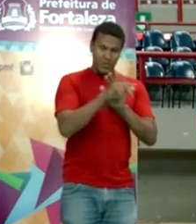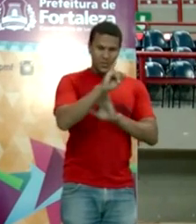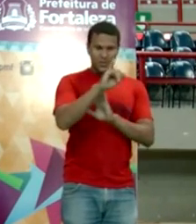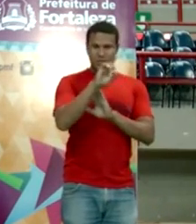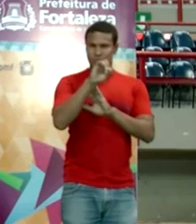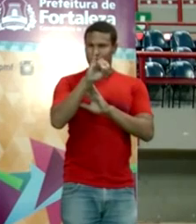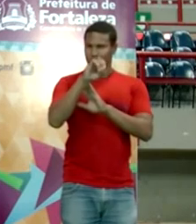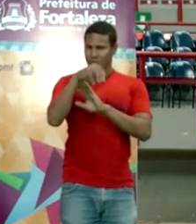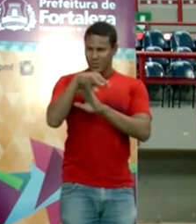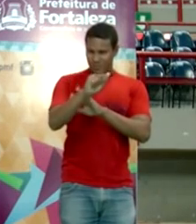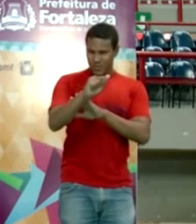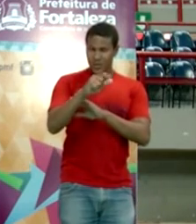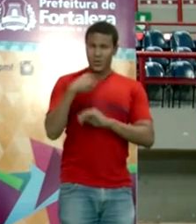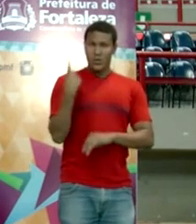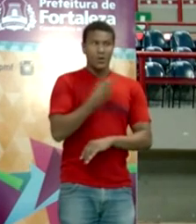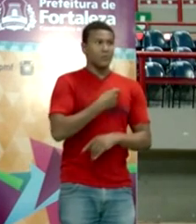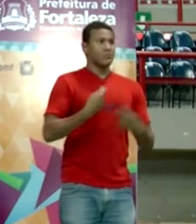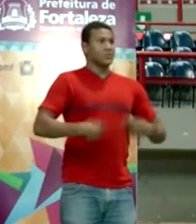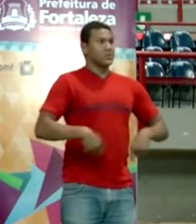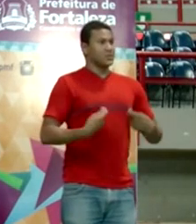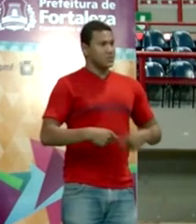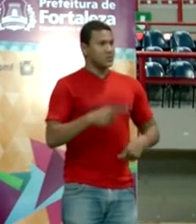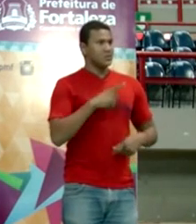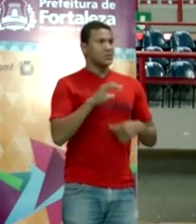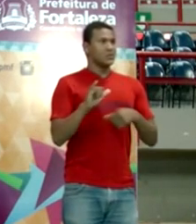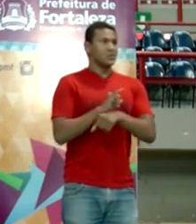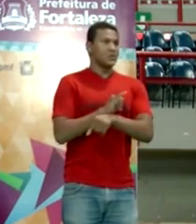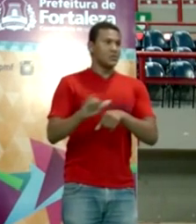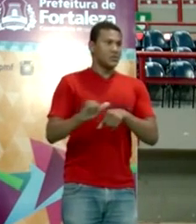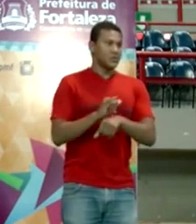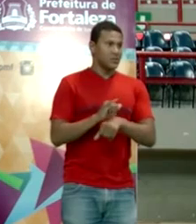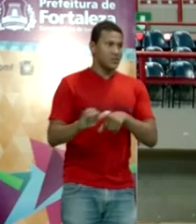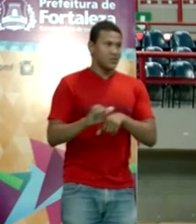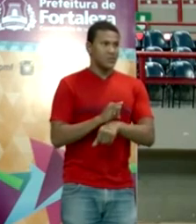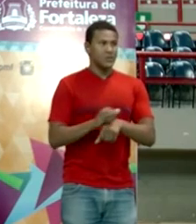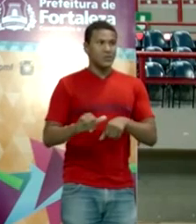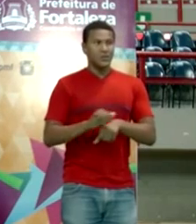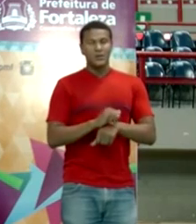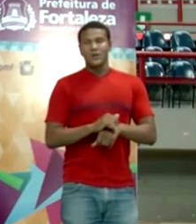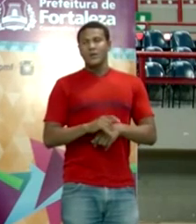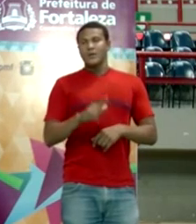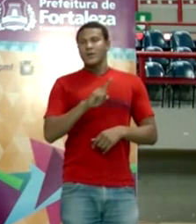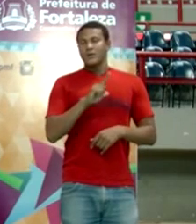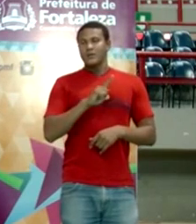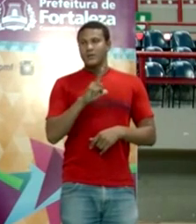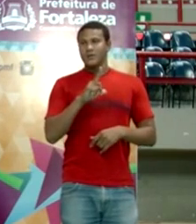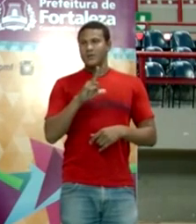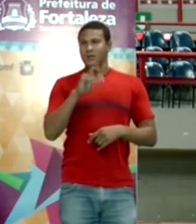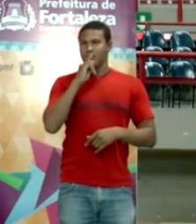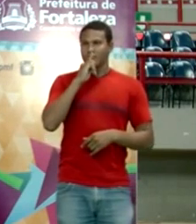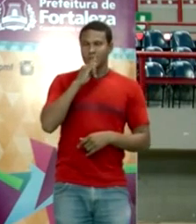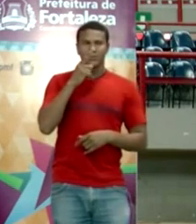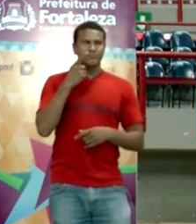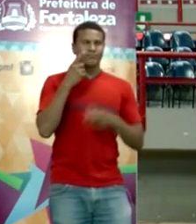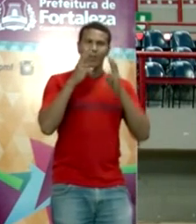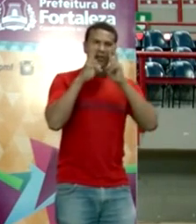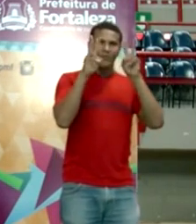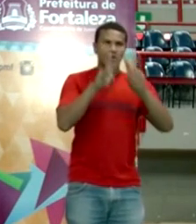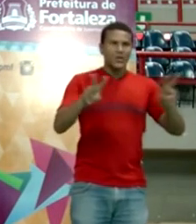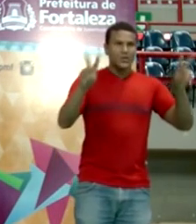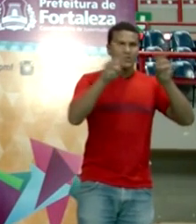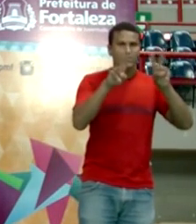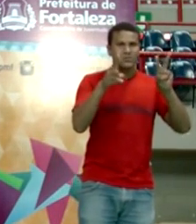nós necessitamos de alguns artifícios motores. Precisamos da visão, no caso